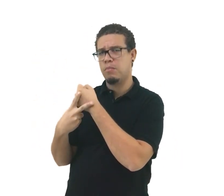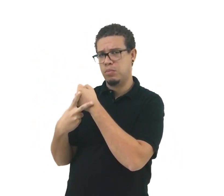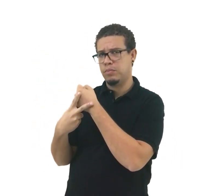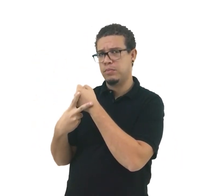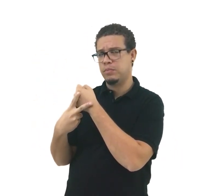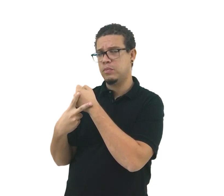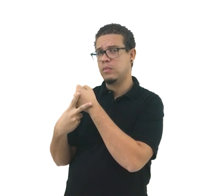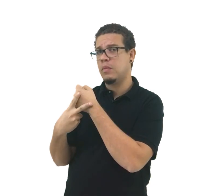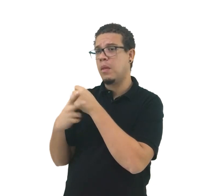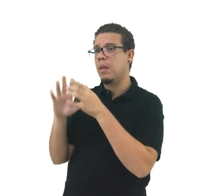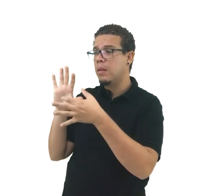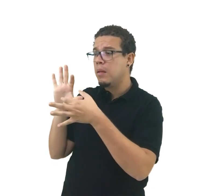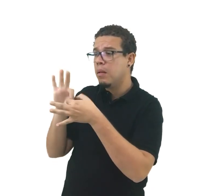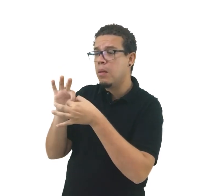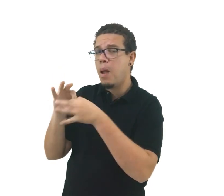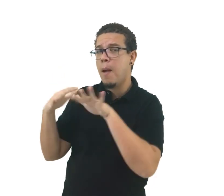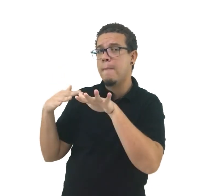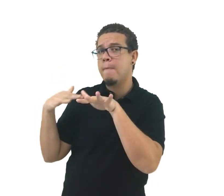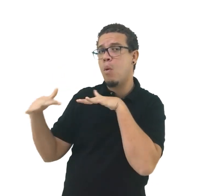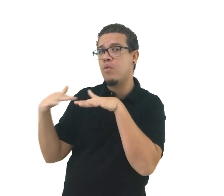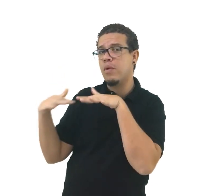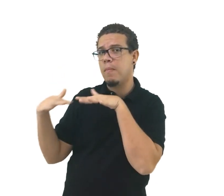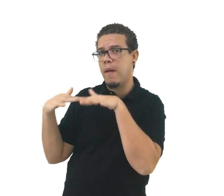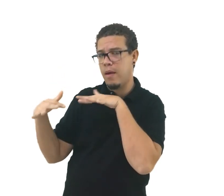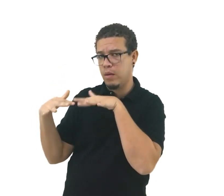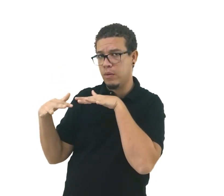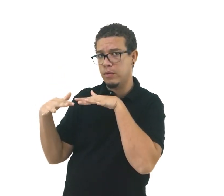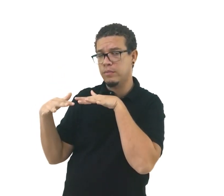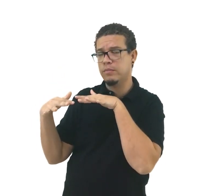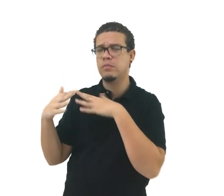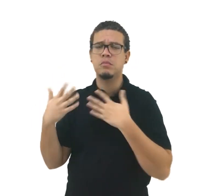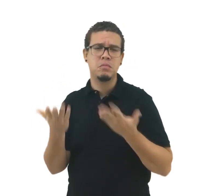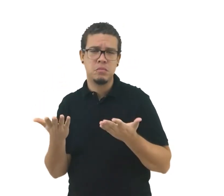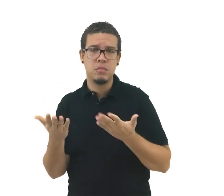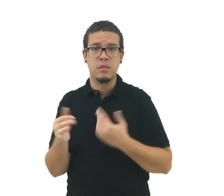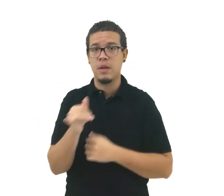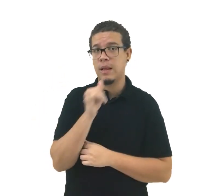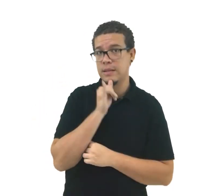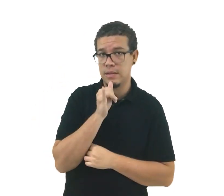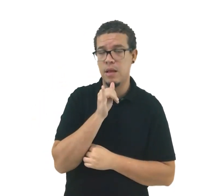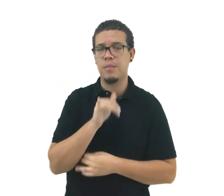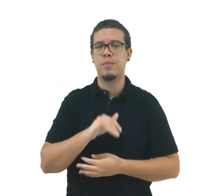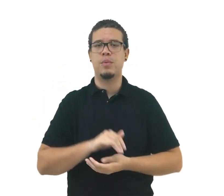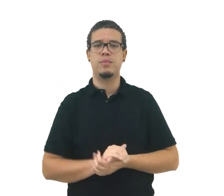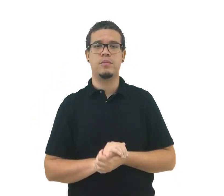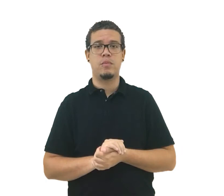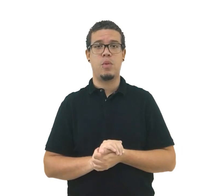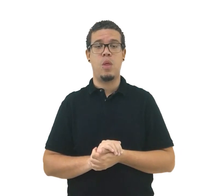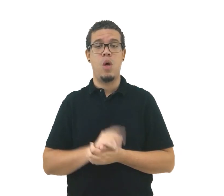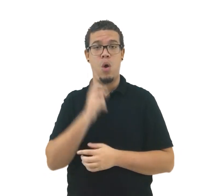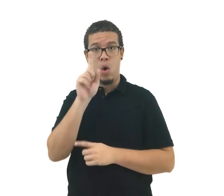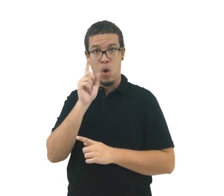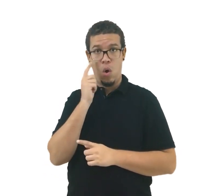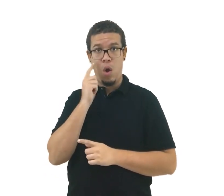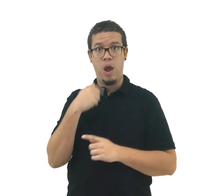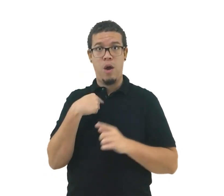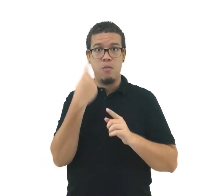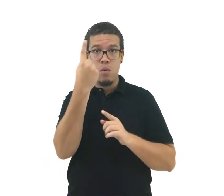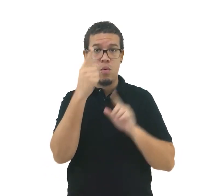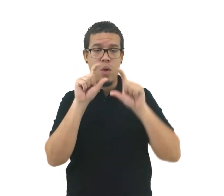A outra categoria é com relação aos verbos na língua brasileira de sinais, principalmente com